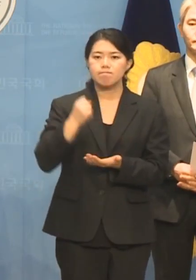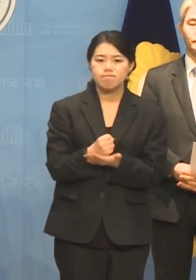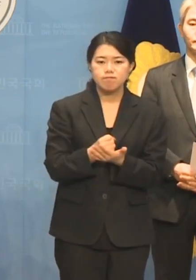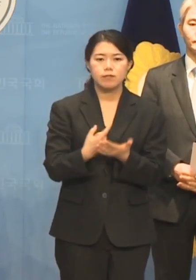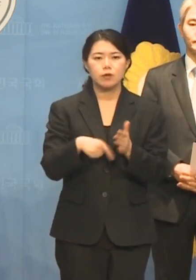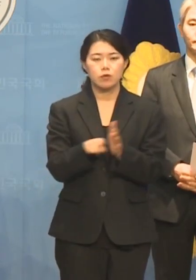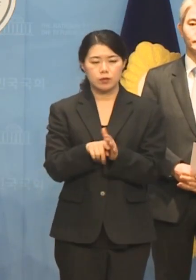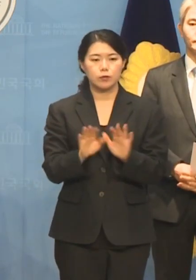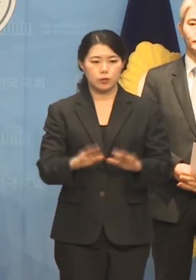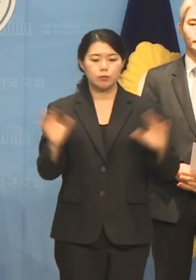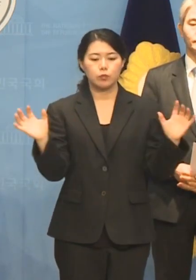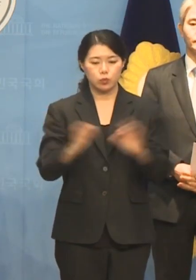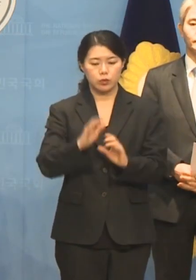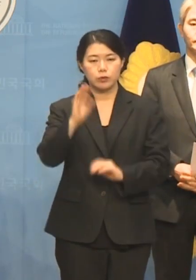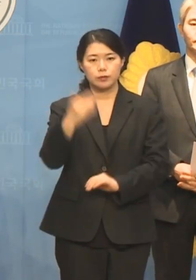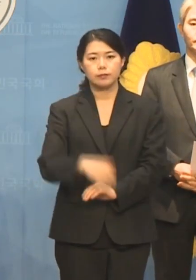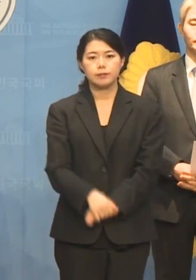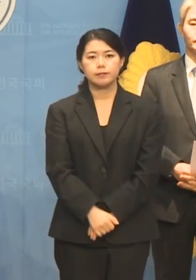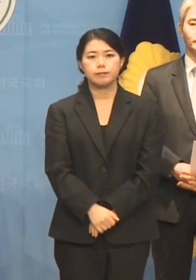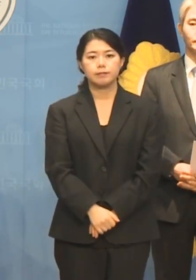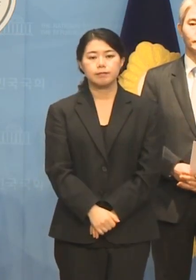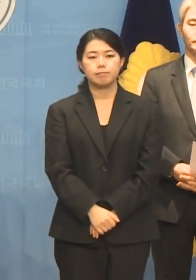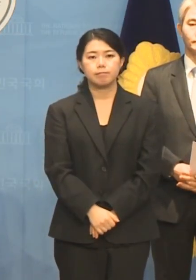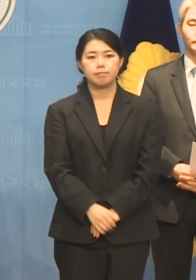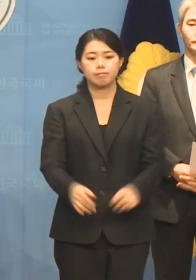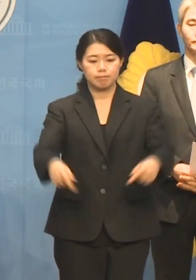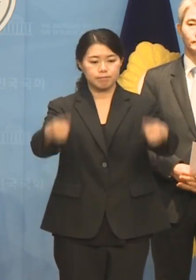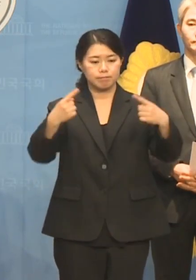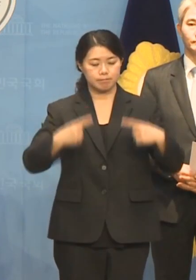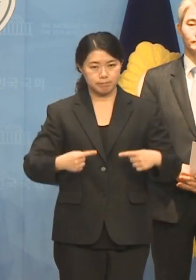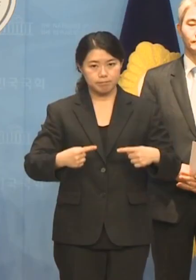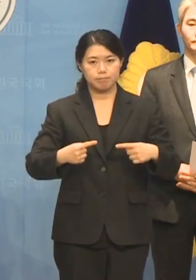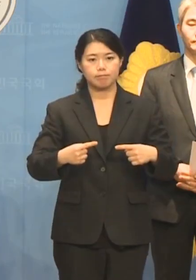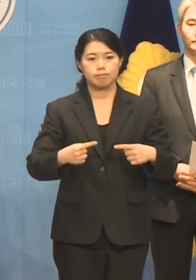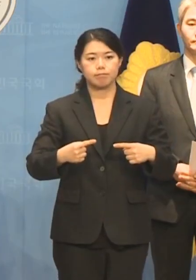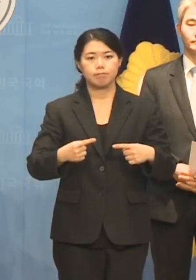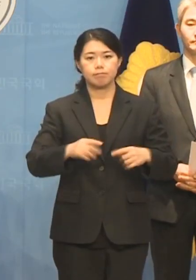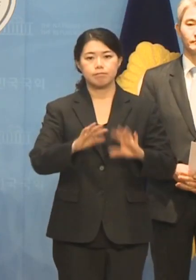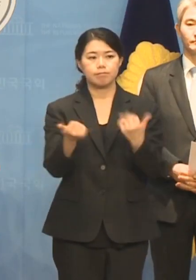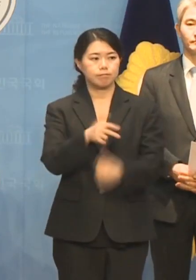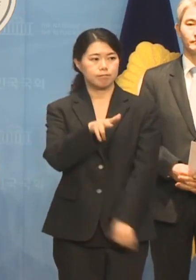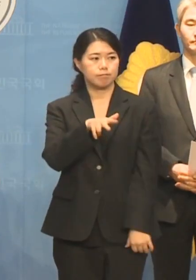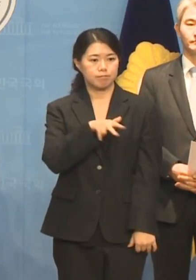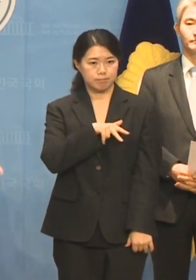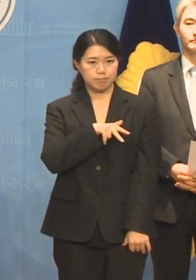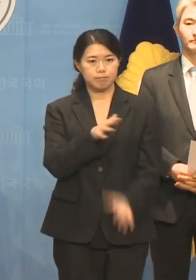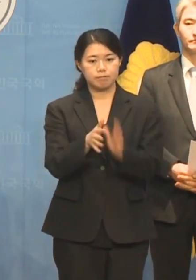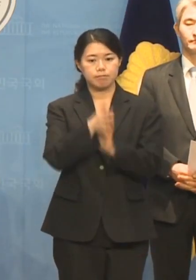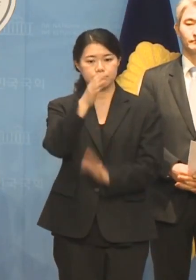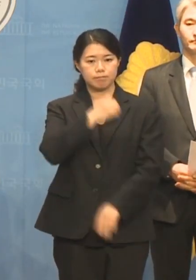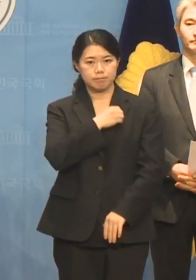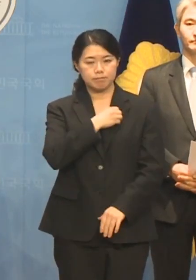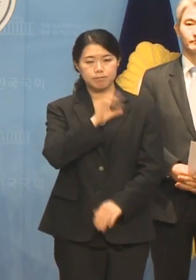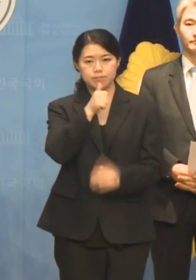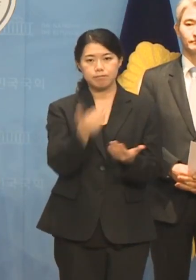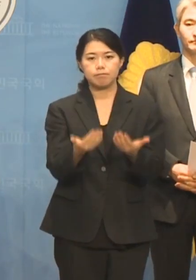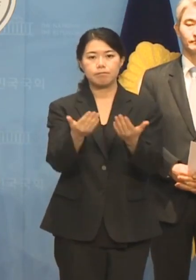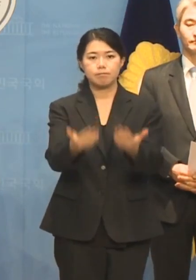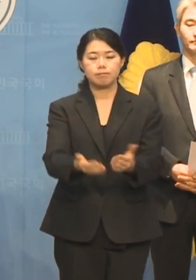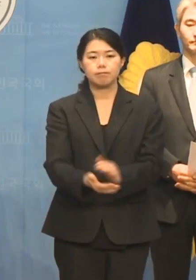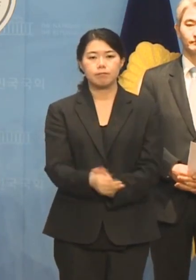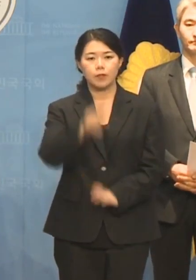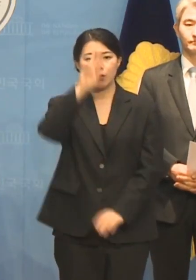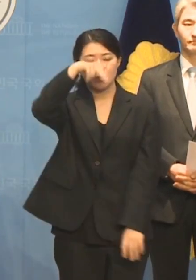오늘 기자회견을 열게 되었습니다. 먼저 참가하신 국회의원, 시의원, 지역위원장님들 소개해드리도록